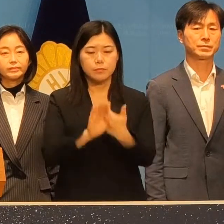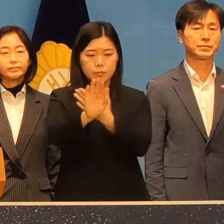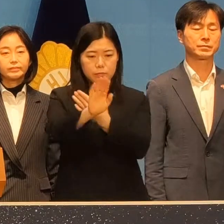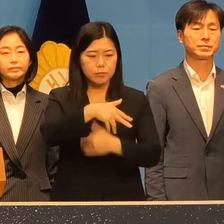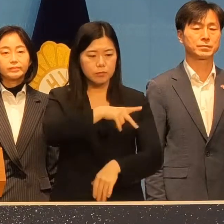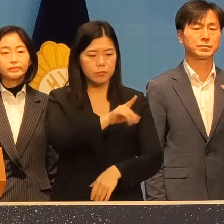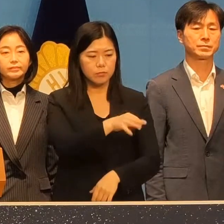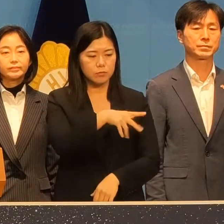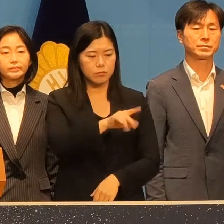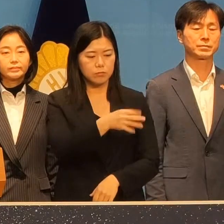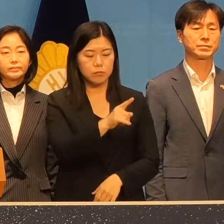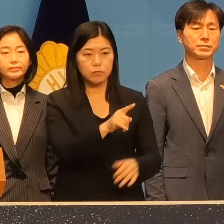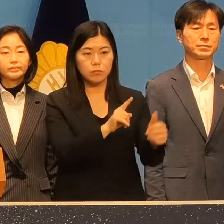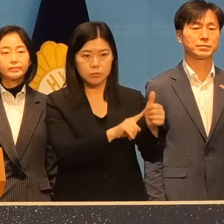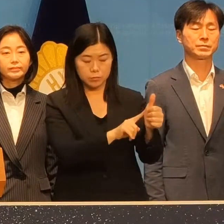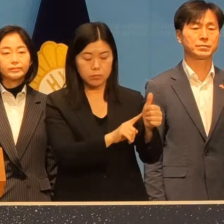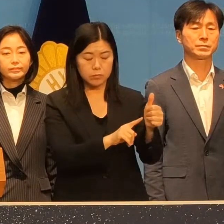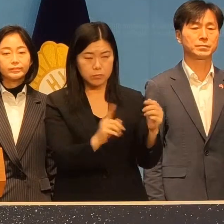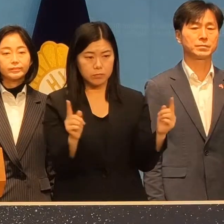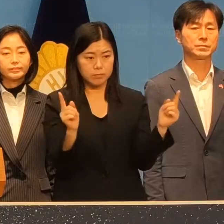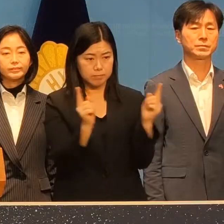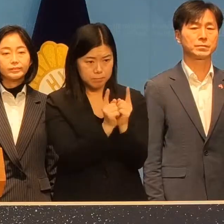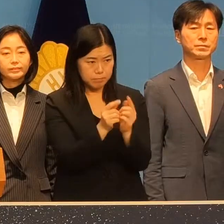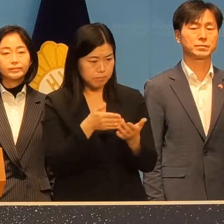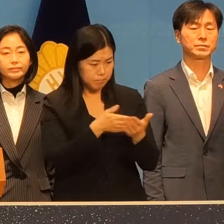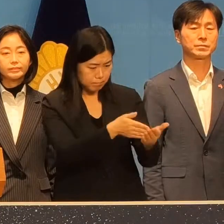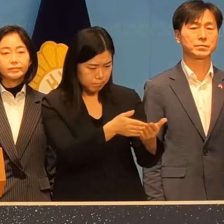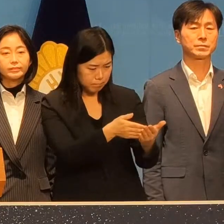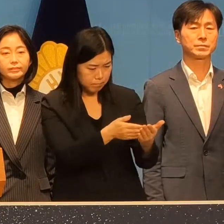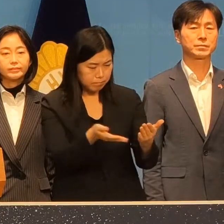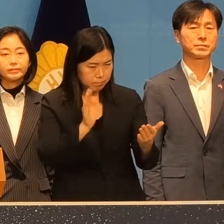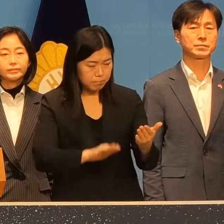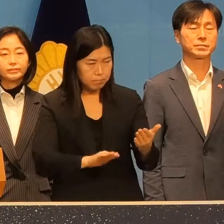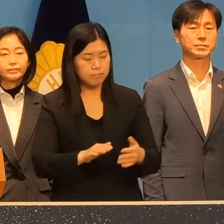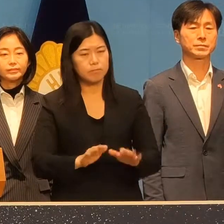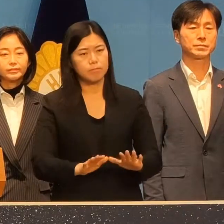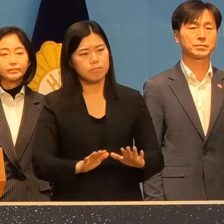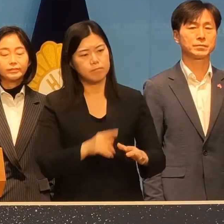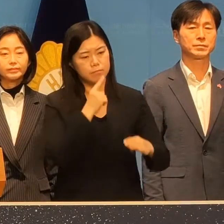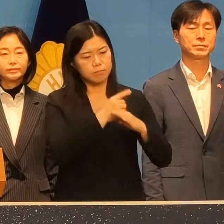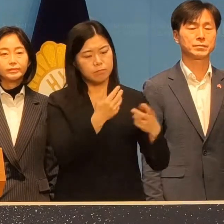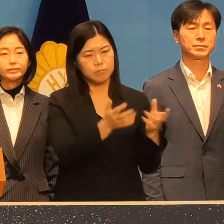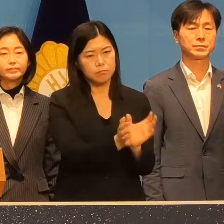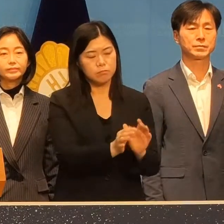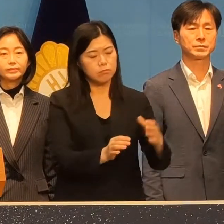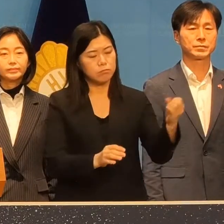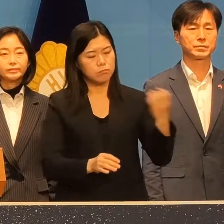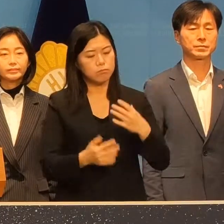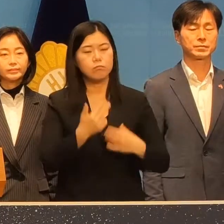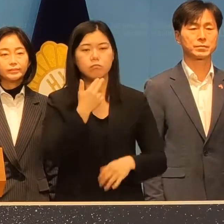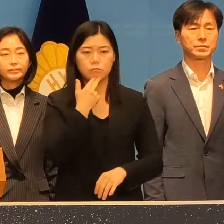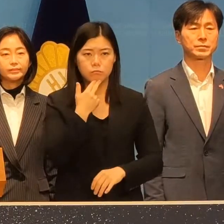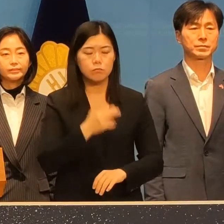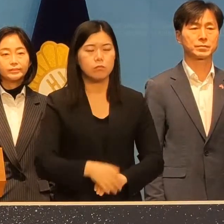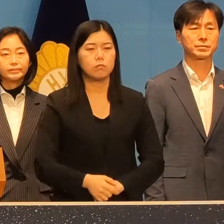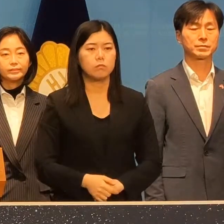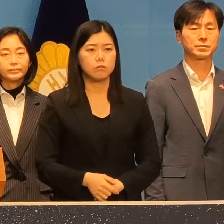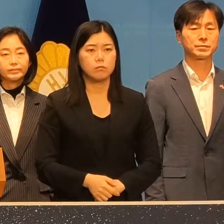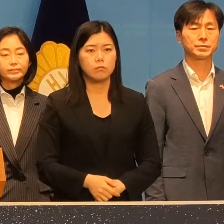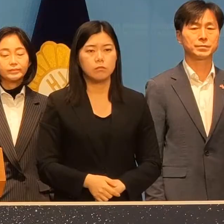정청래 당대표와의 회동도 공식 요청했지만 아직까지 민주당은 어떤 답도 내놓지 않고 있습니다.